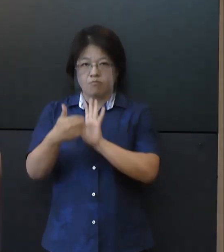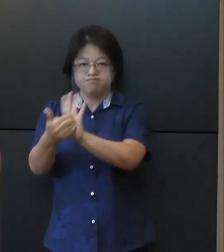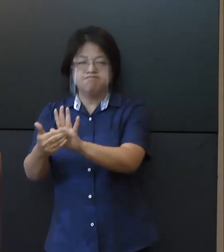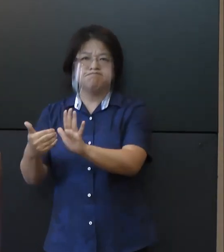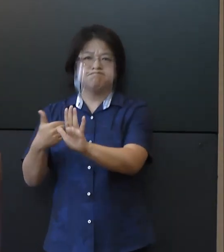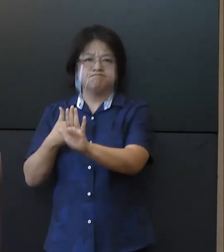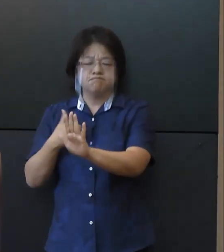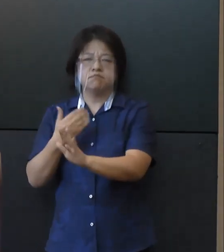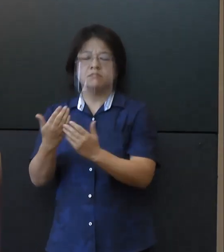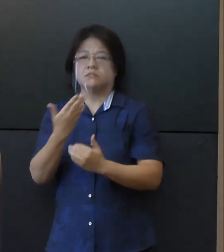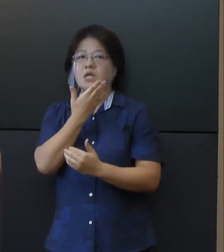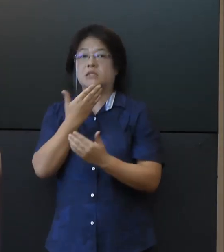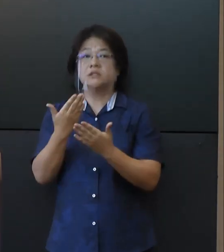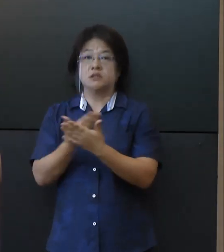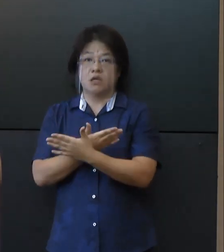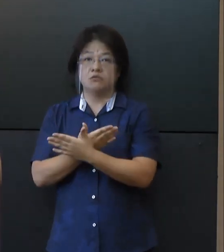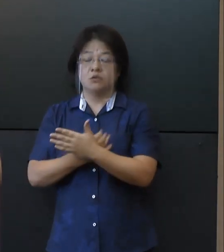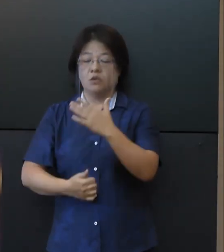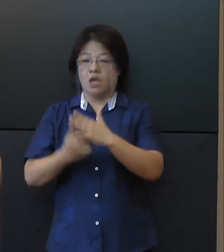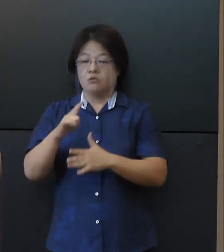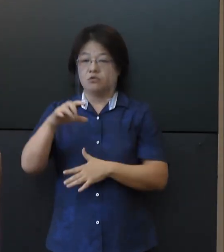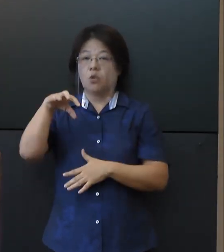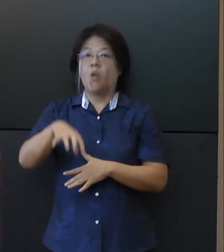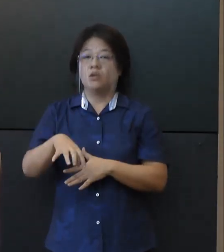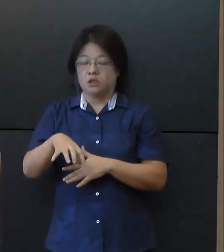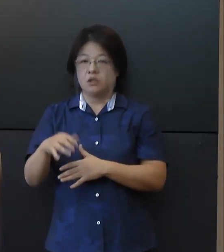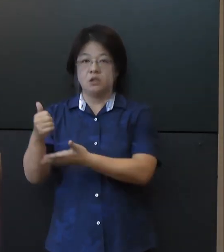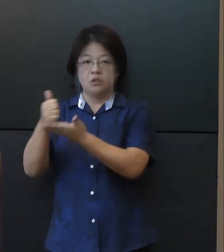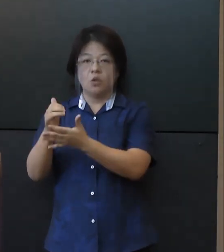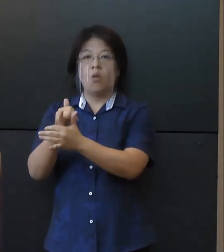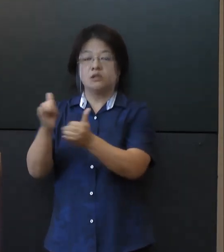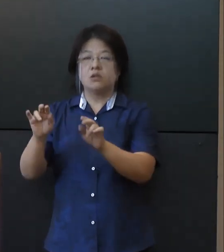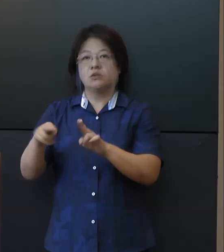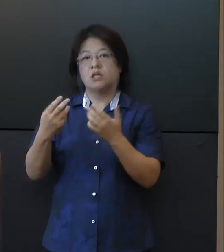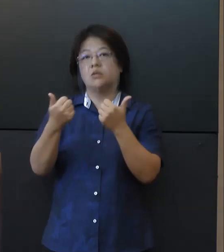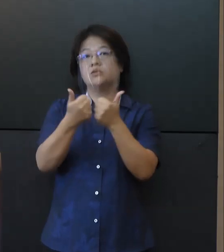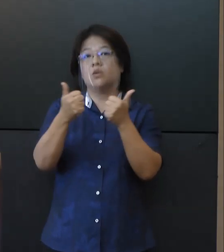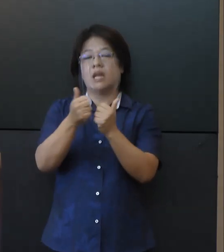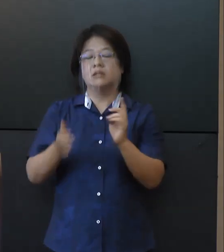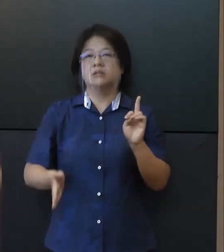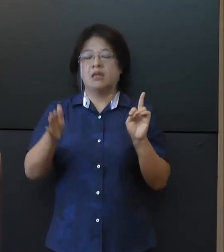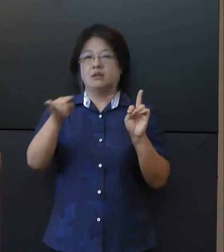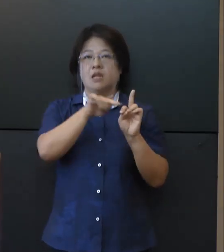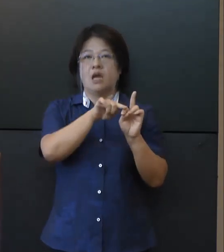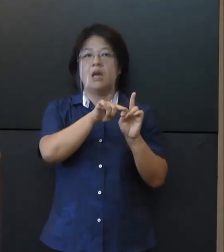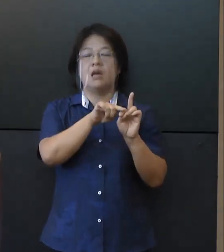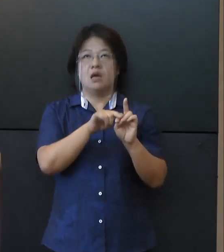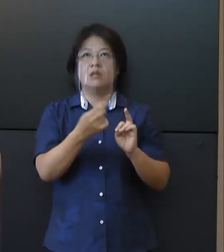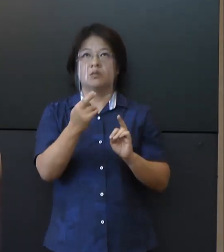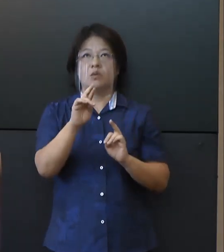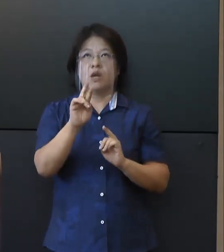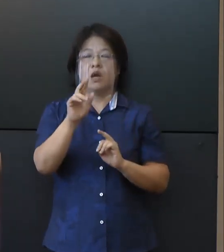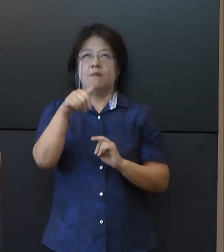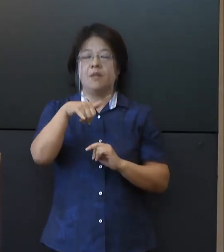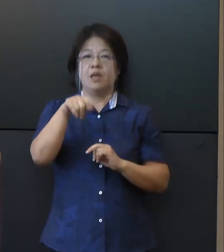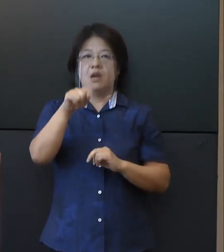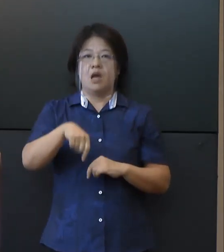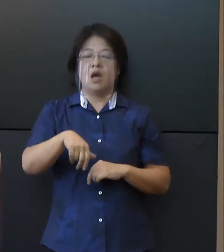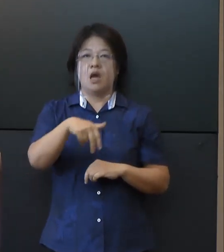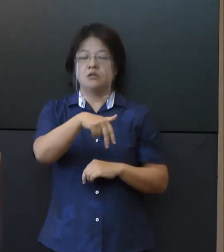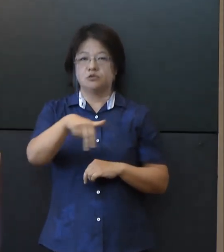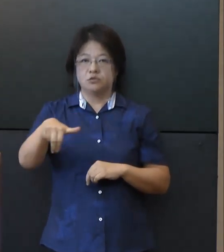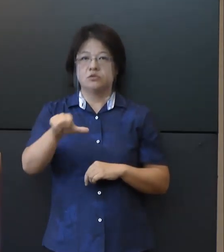から、那覇空港内に旅行者専用相談センタートラベラーズアクセス